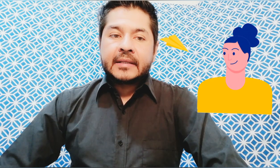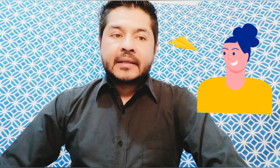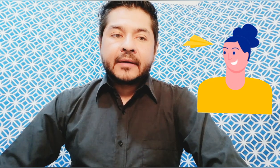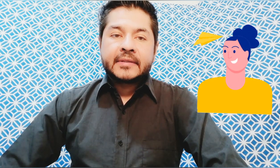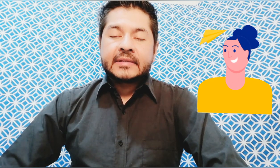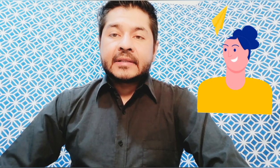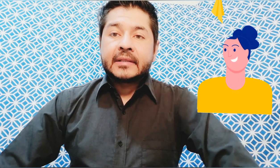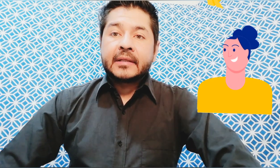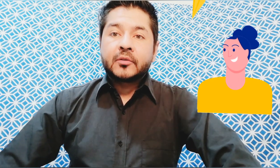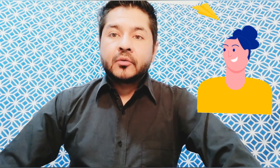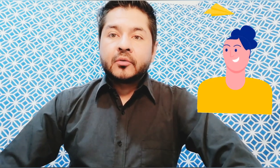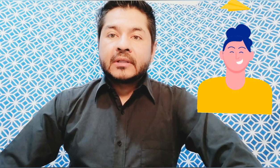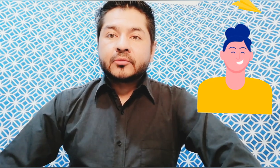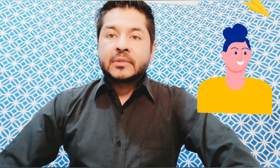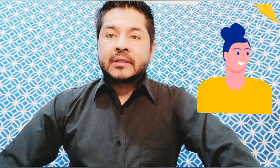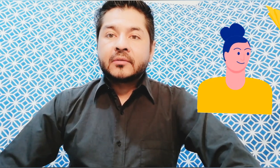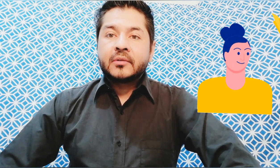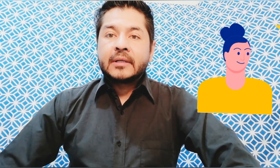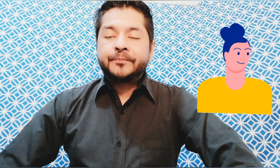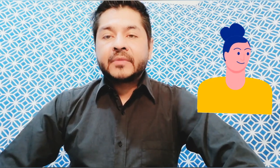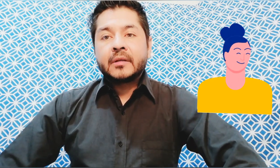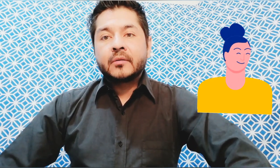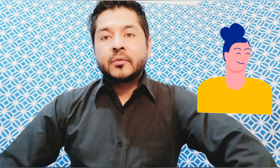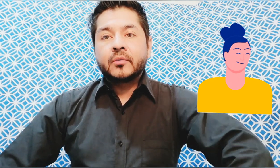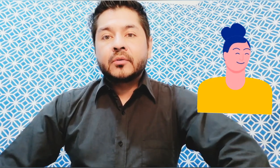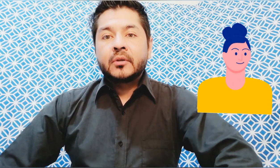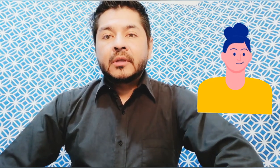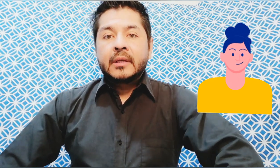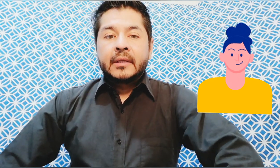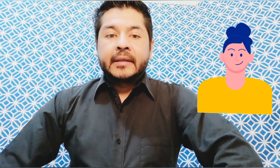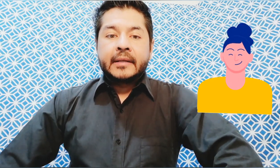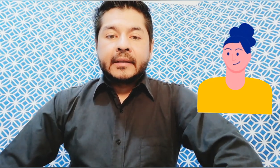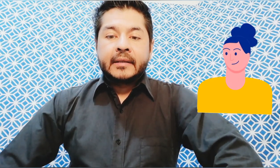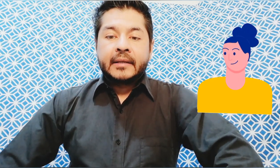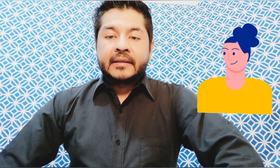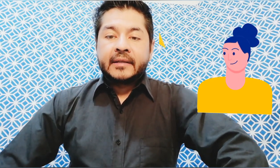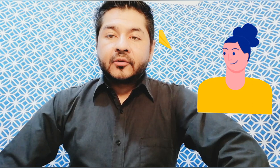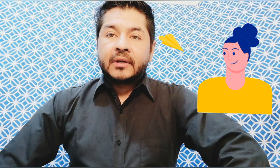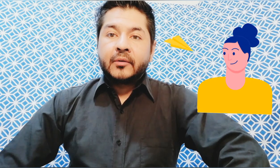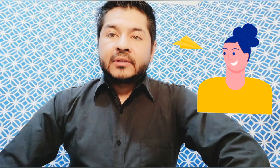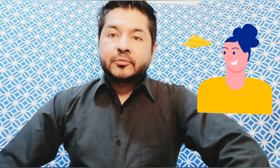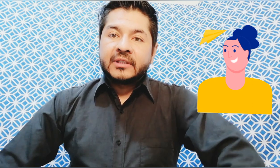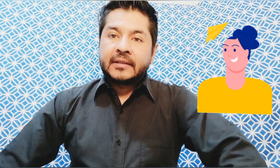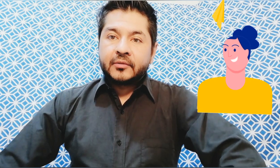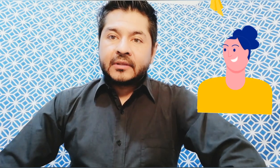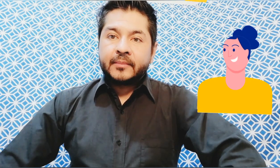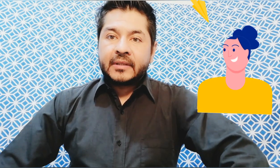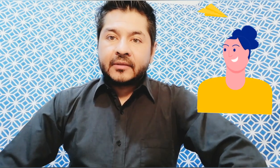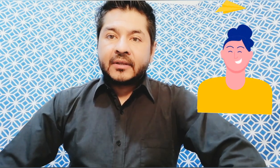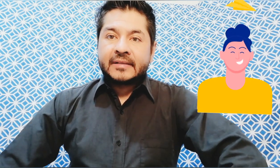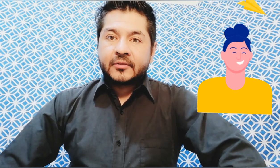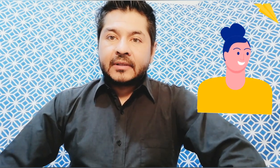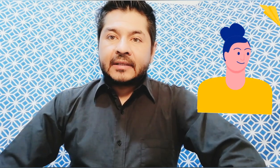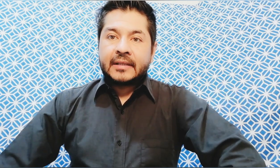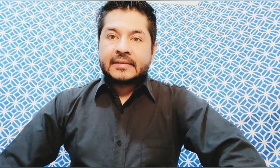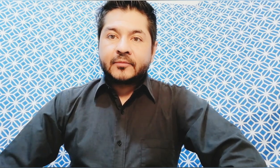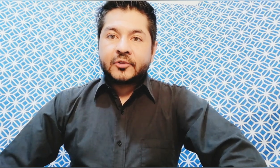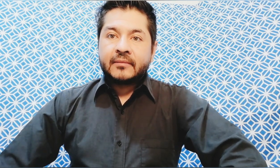a veces el director o la subdirectora, o la directora o el subdirector, dependiendo de la escuela de la que estemos hablando,